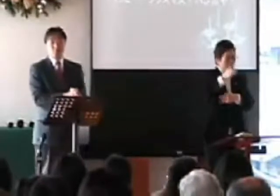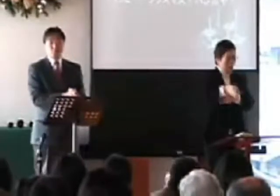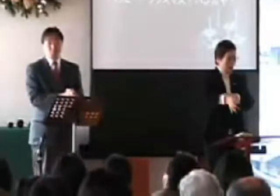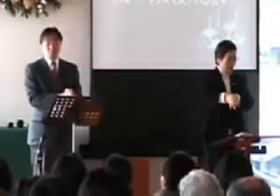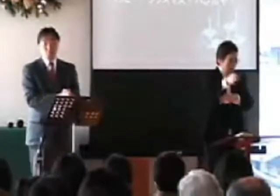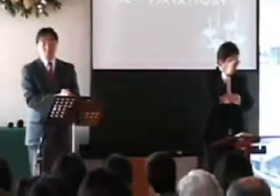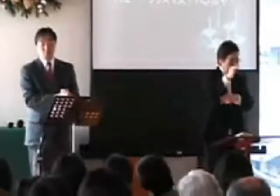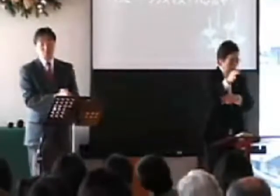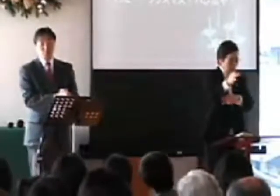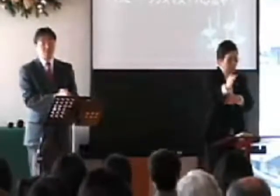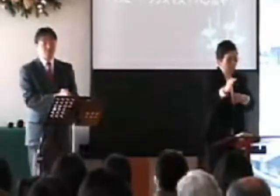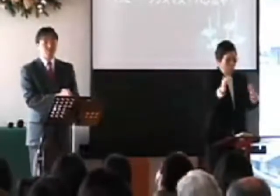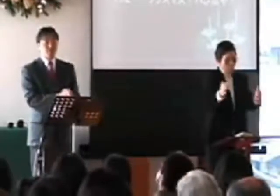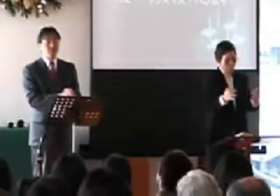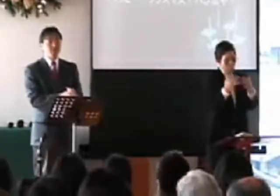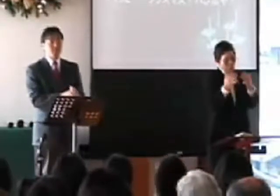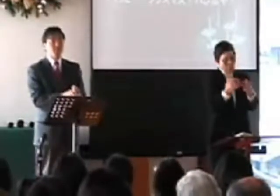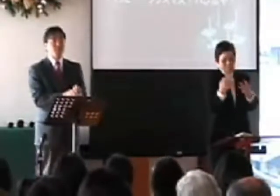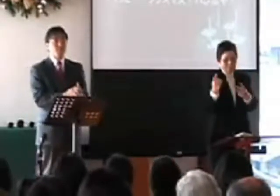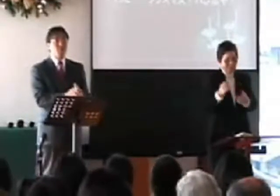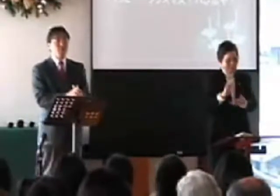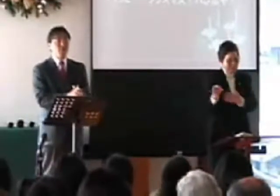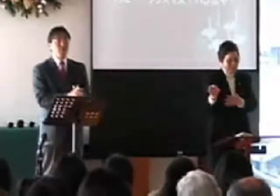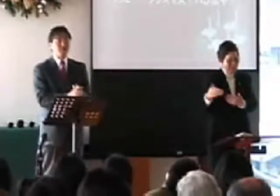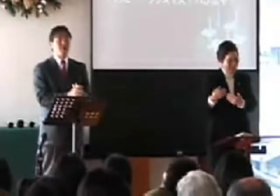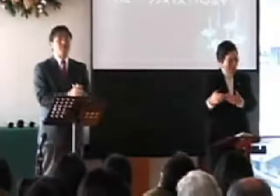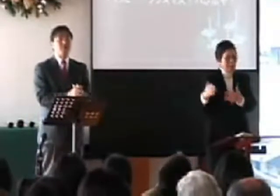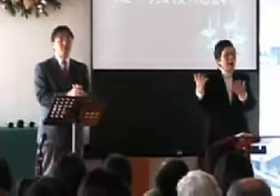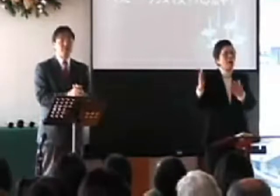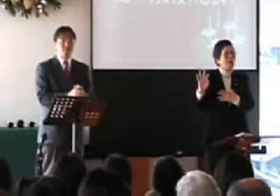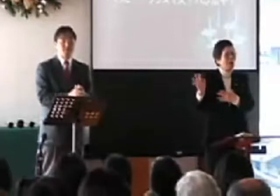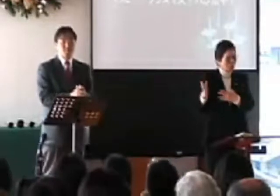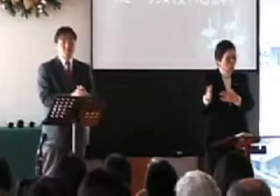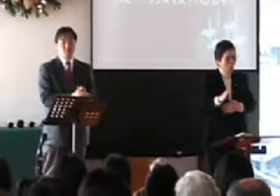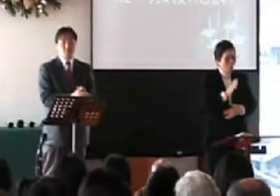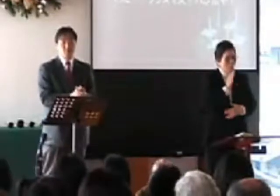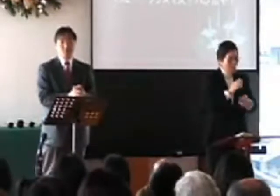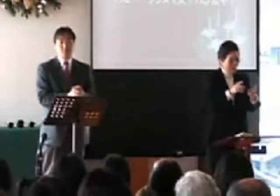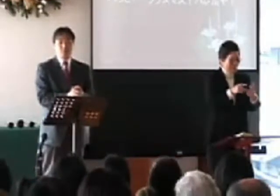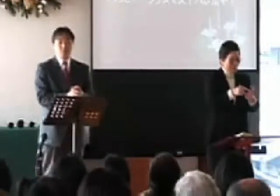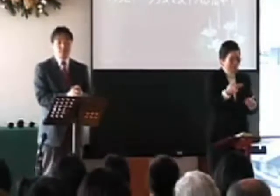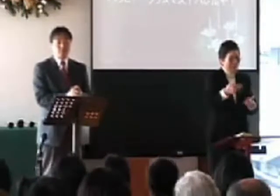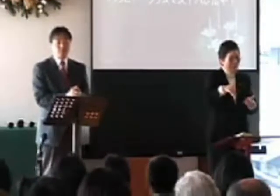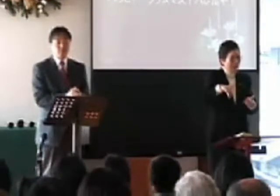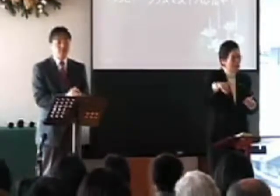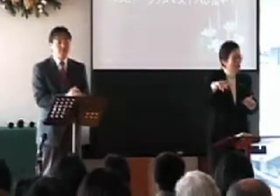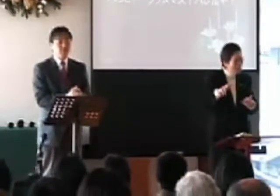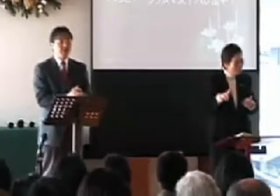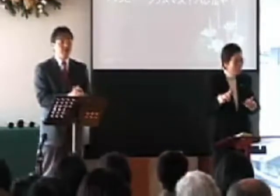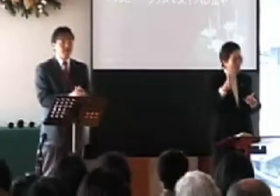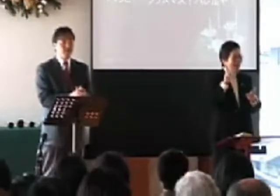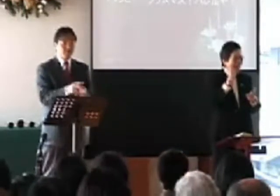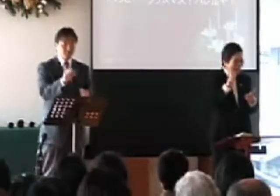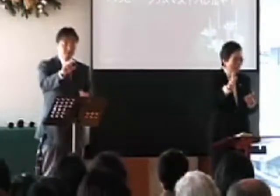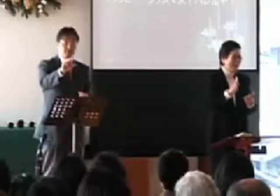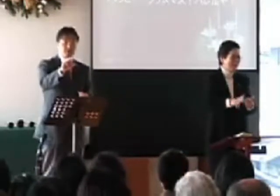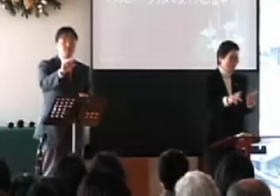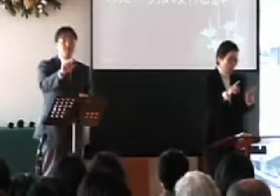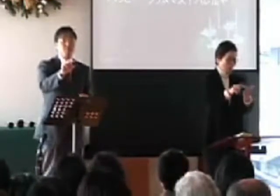ね。昔から高いものって変わらないんですよ、今でも金は高いです、